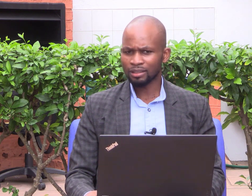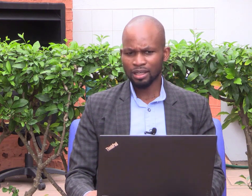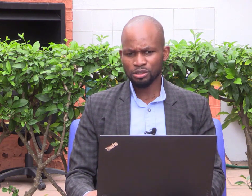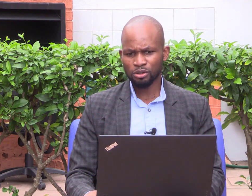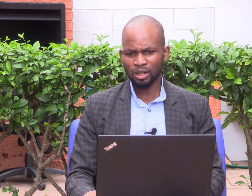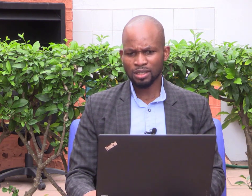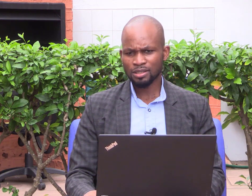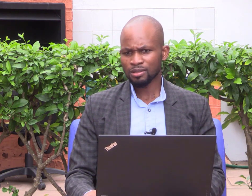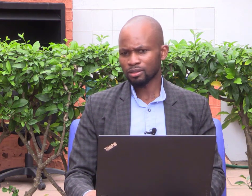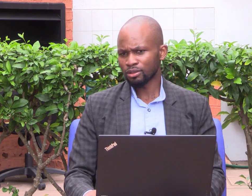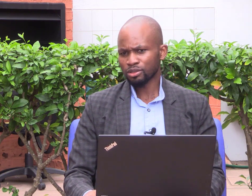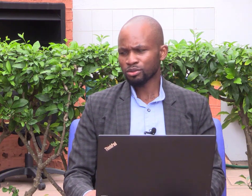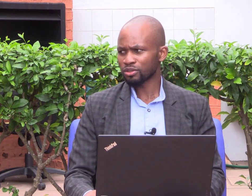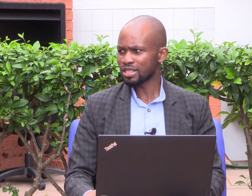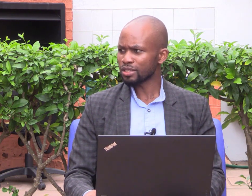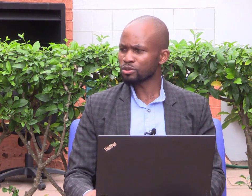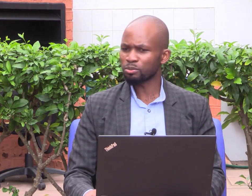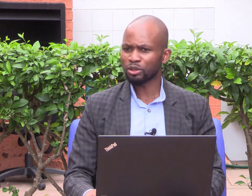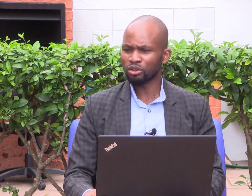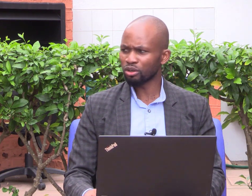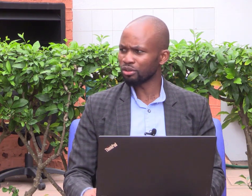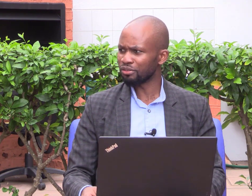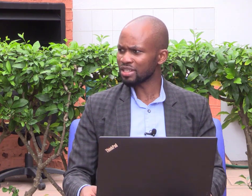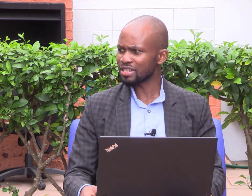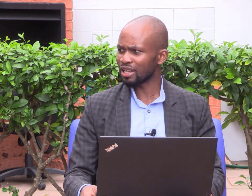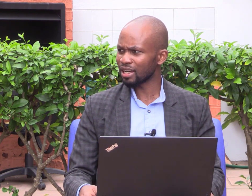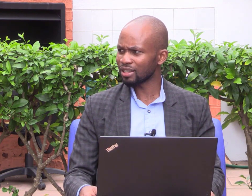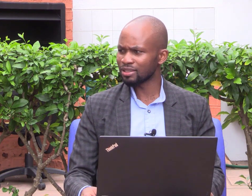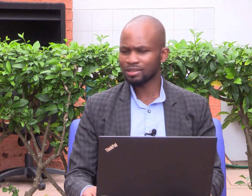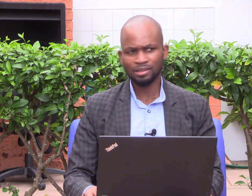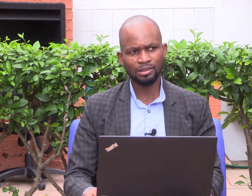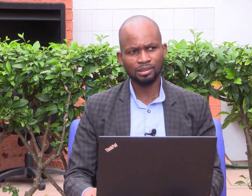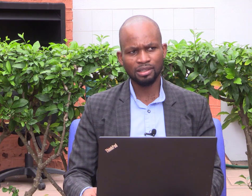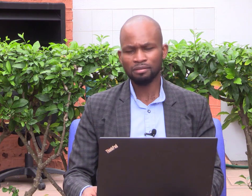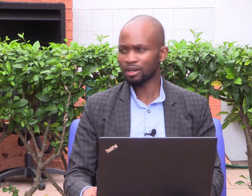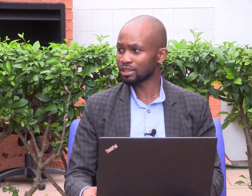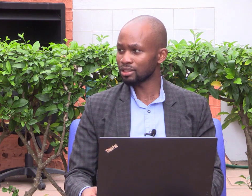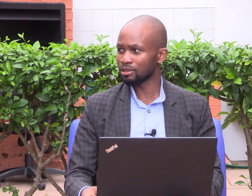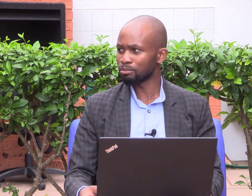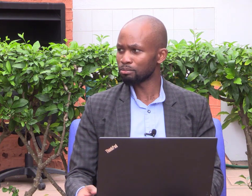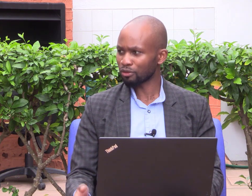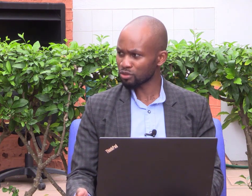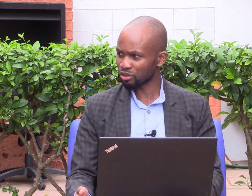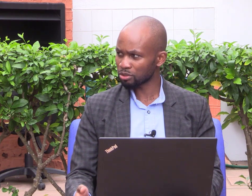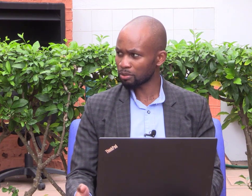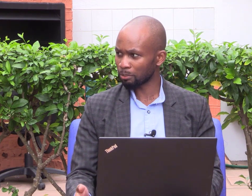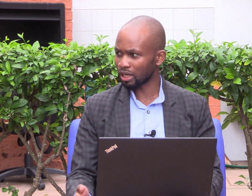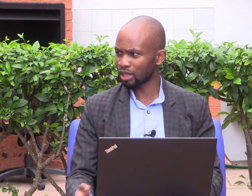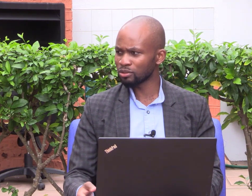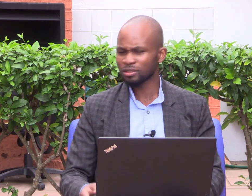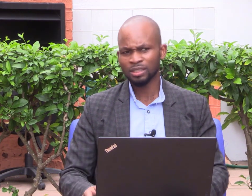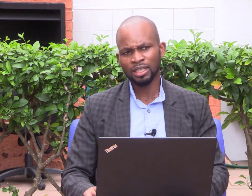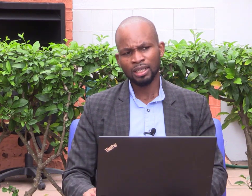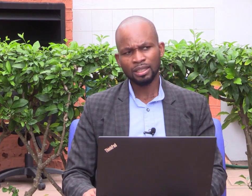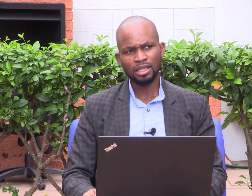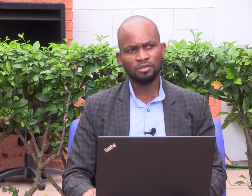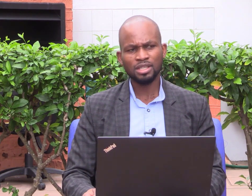As escolas ou instituições de ensino superior, universidades, têm falta de professores preparados e às vezes